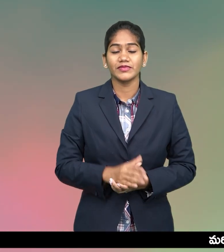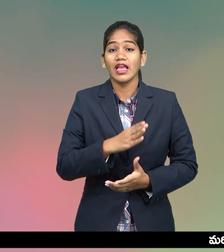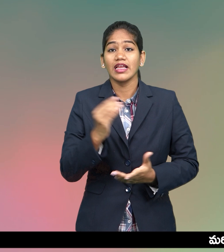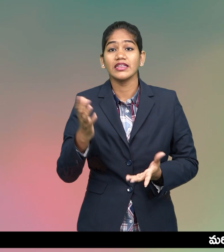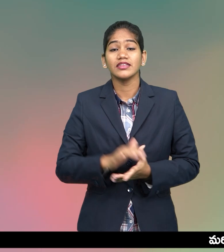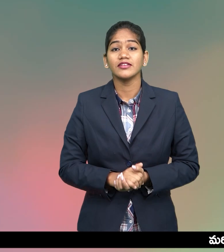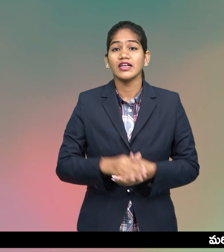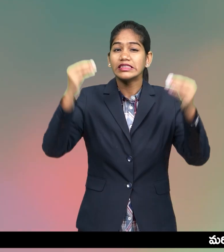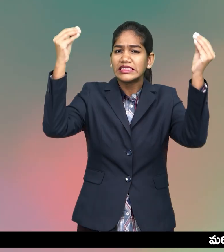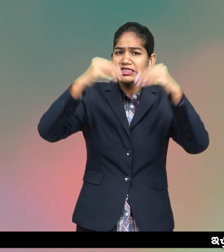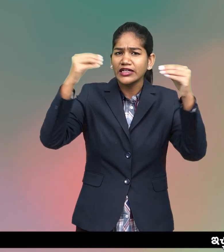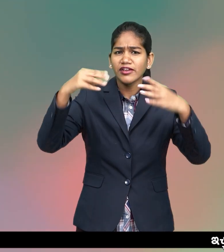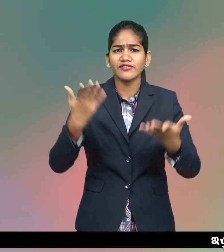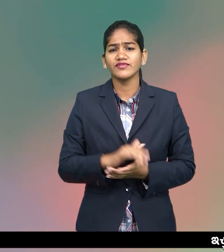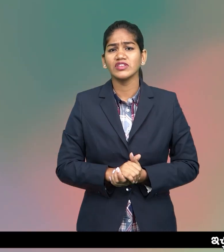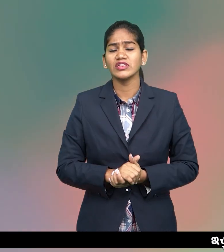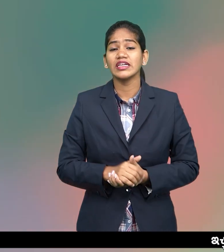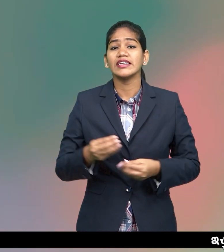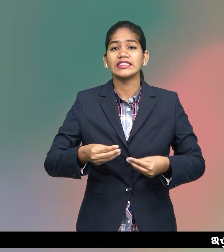మరియు వర్షపాతం ఇచ్చిన స్థలం కోసం